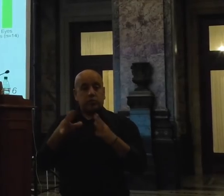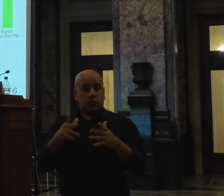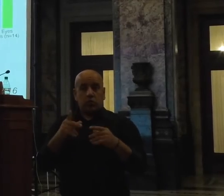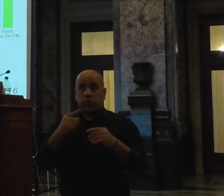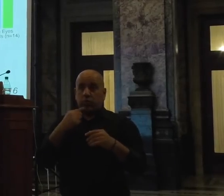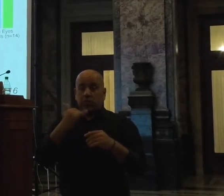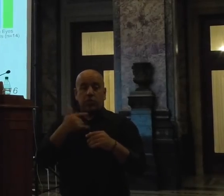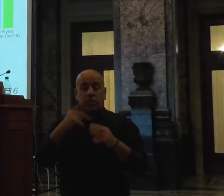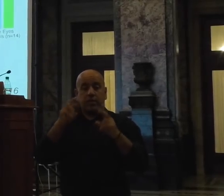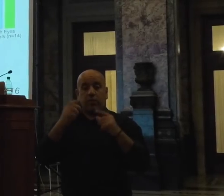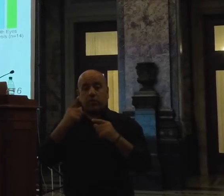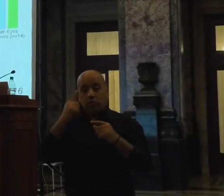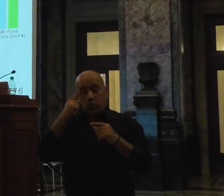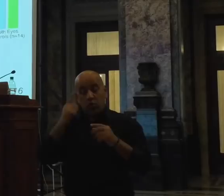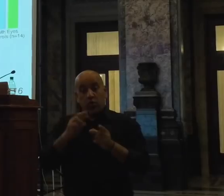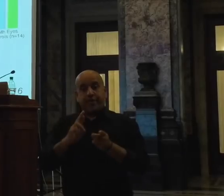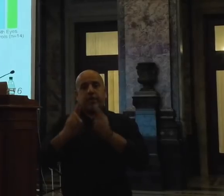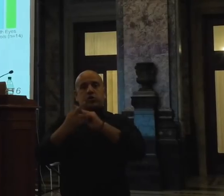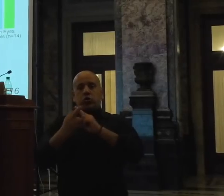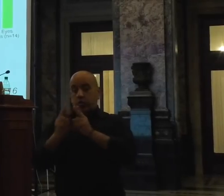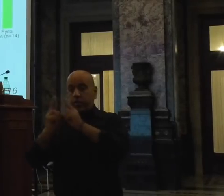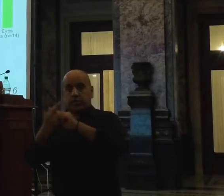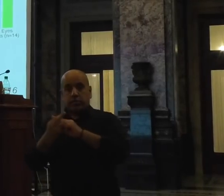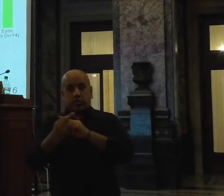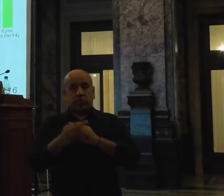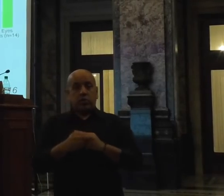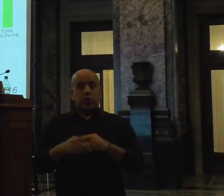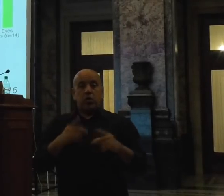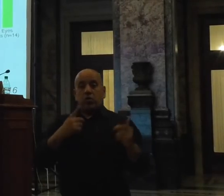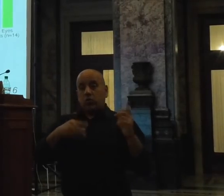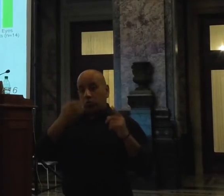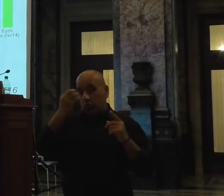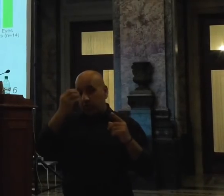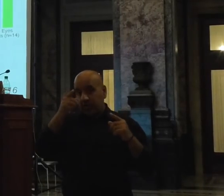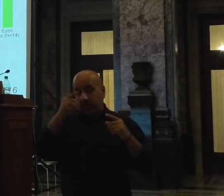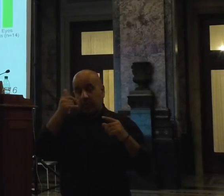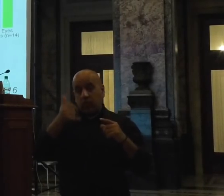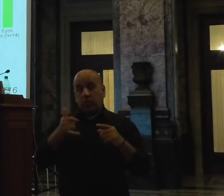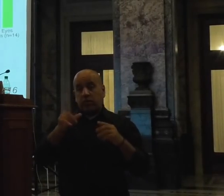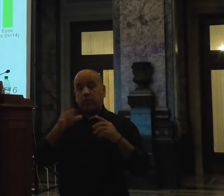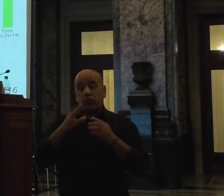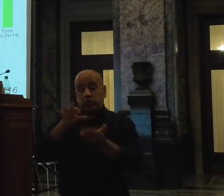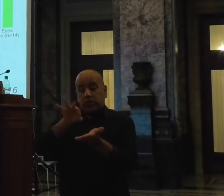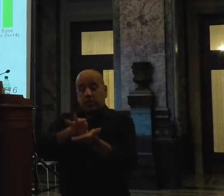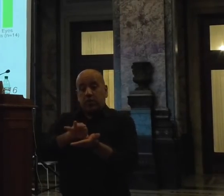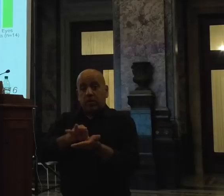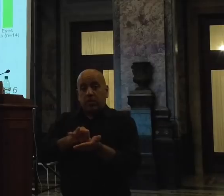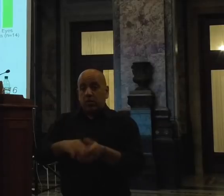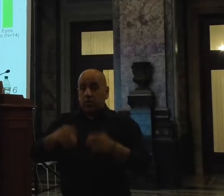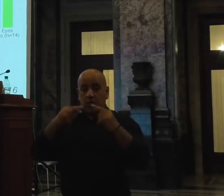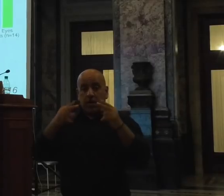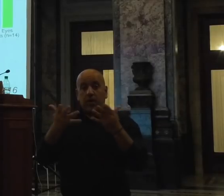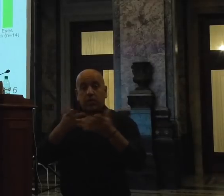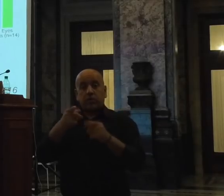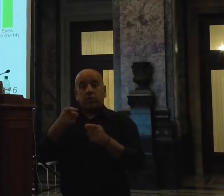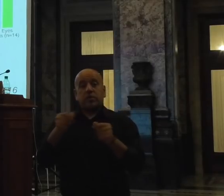en los tiempos de reacción. Es decir, vemos que los ambliopes tienen un sistema atencional intacto y ahora estamos haciendo una serie de estudios,